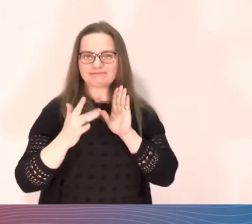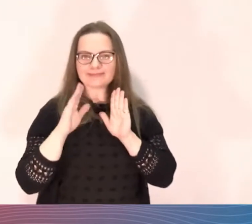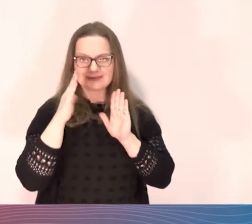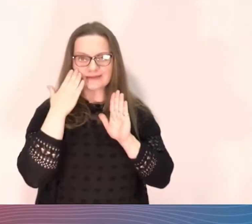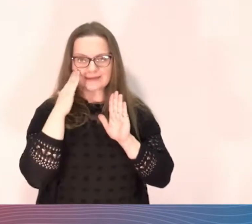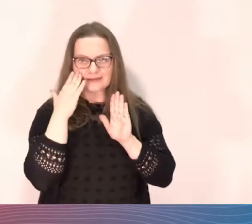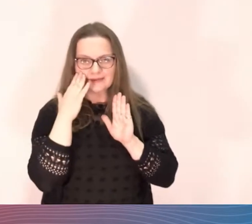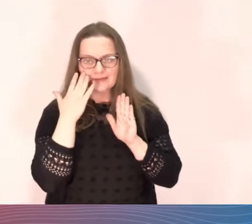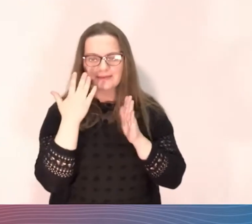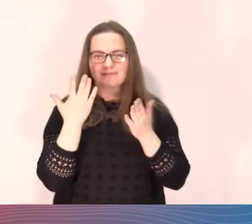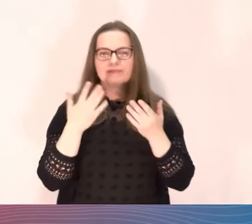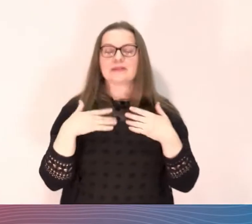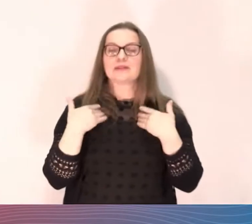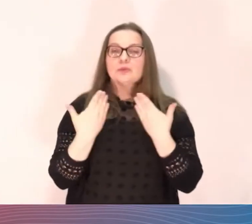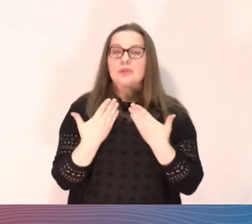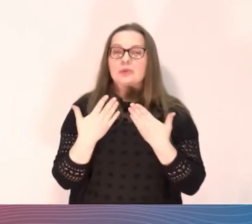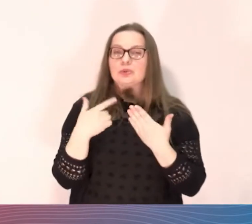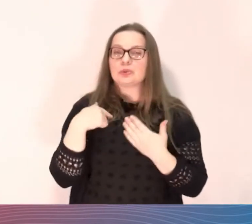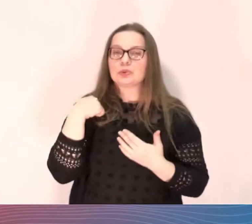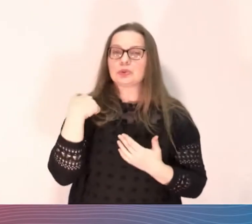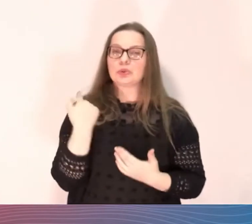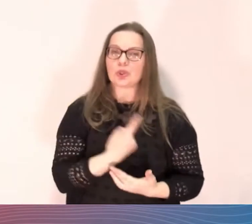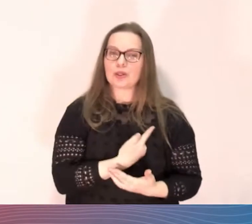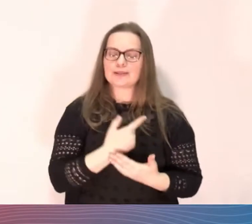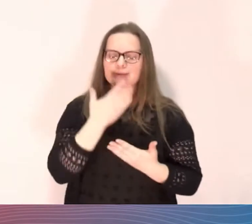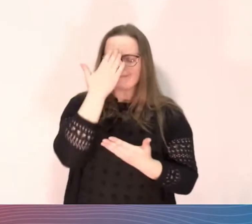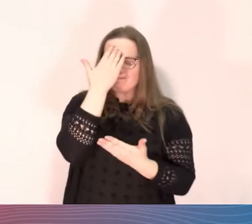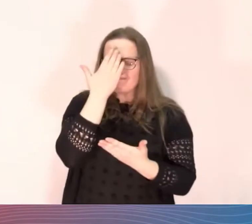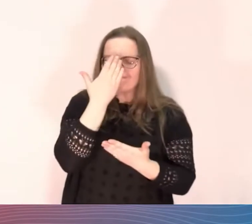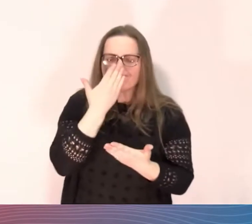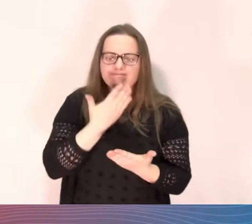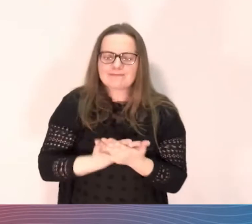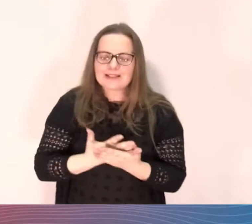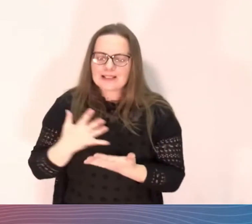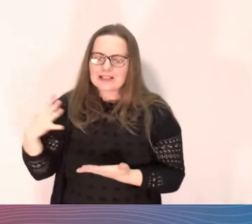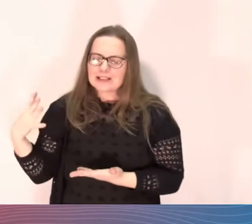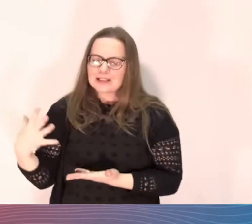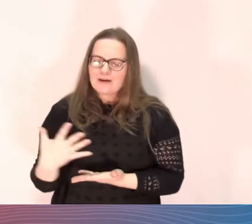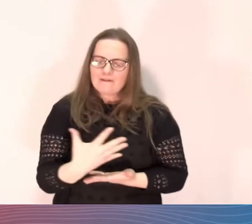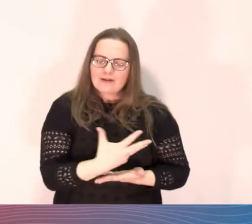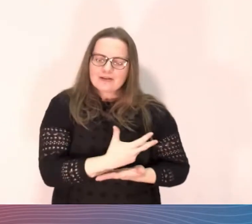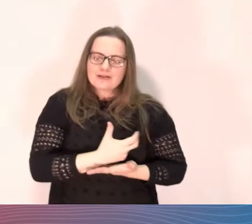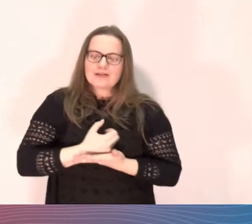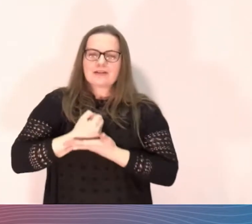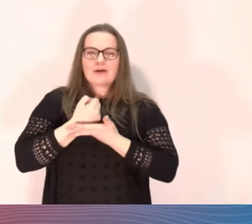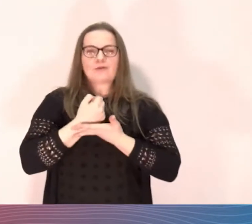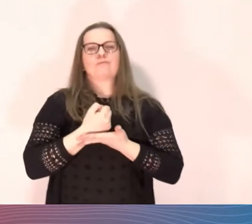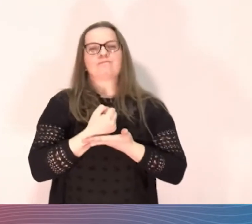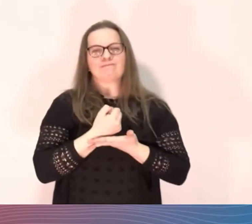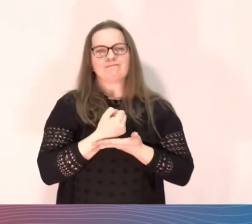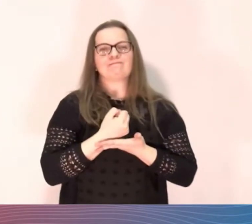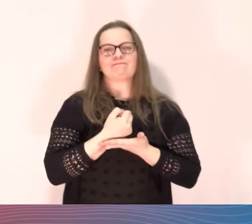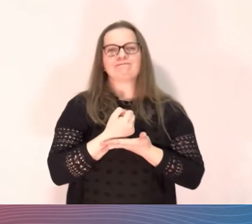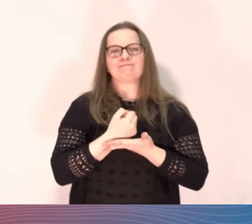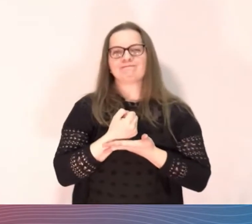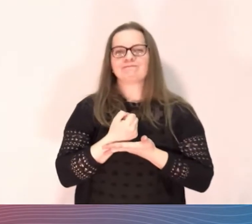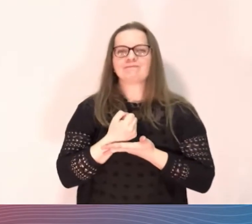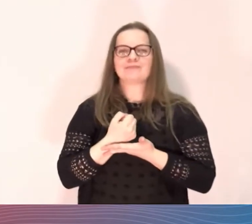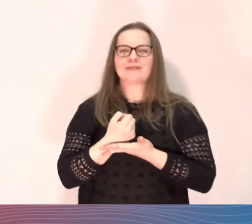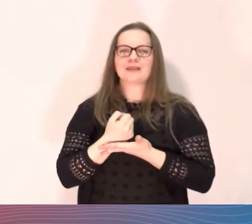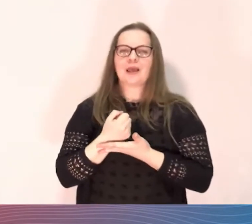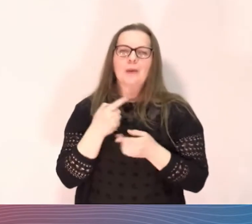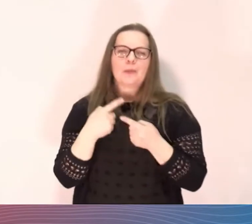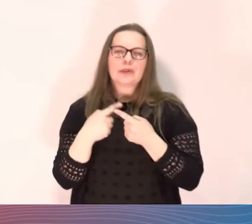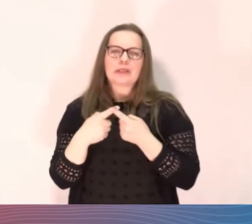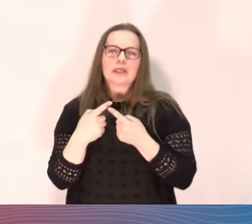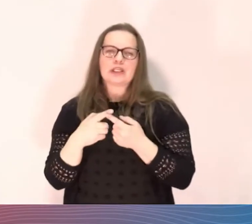E quando nós cremos, a redenção como bênção do Filho, como a bênção do Filho chegou até nós.